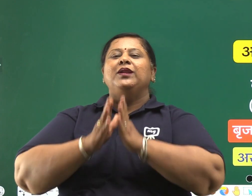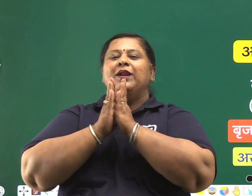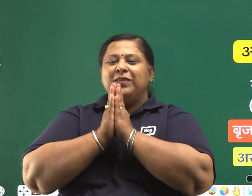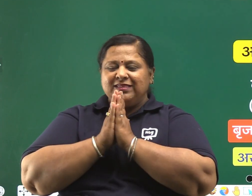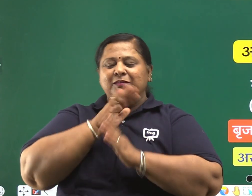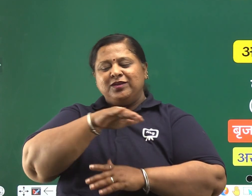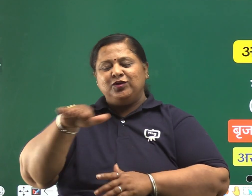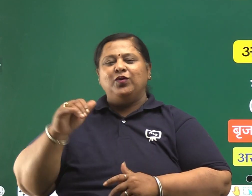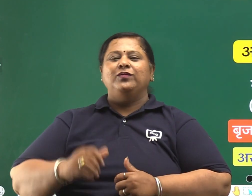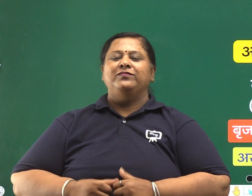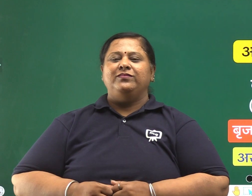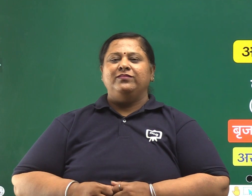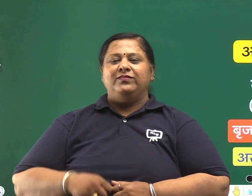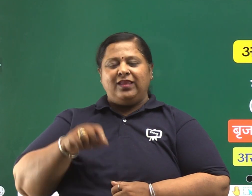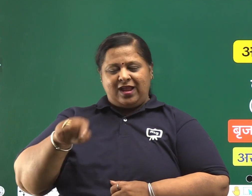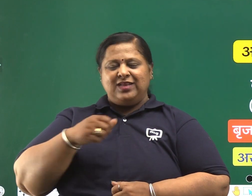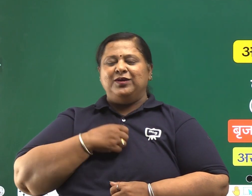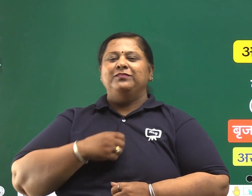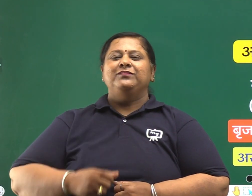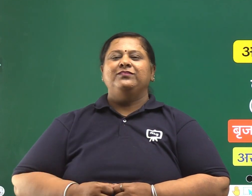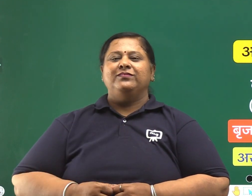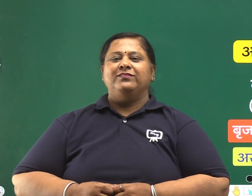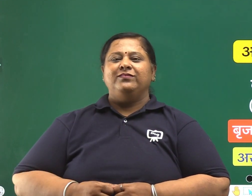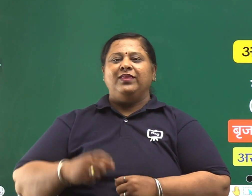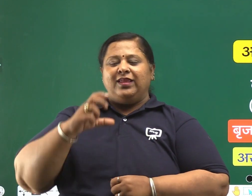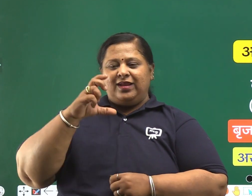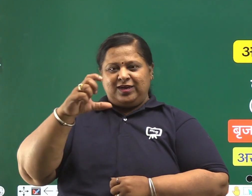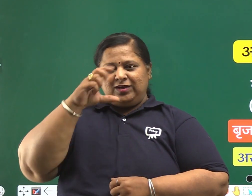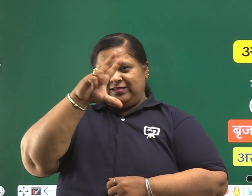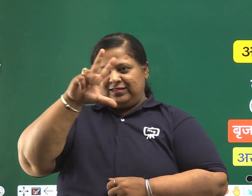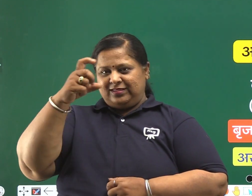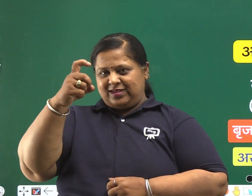नमस्ते बच्चों। आज हम कक्षा 7